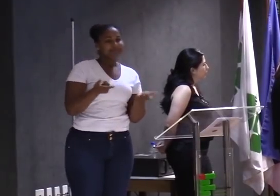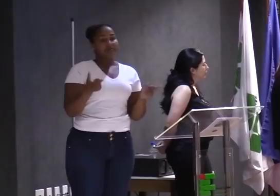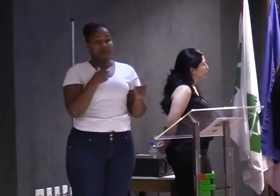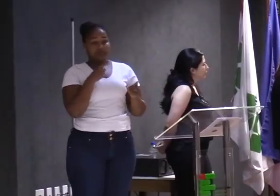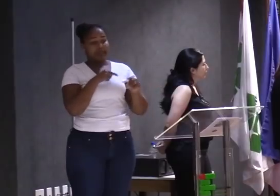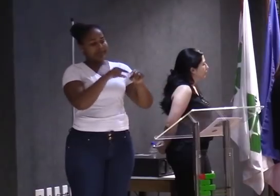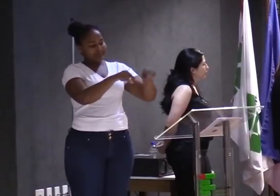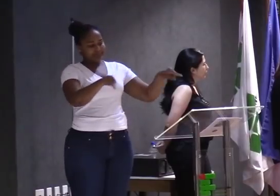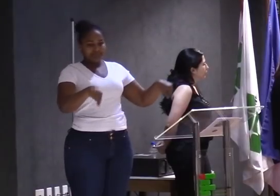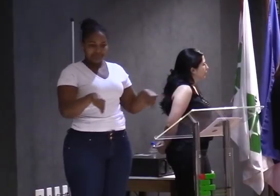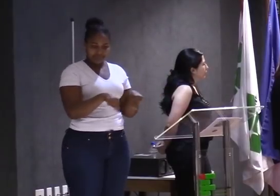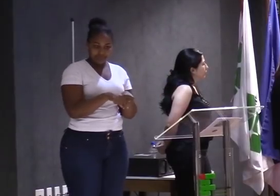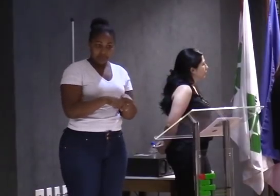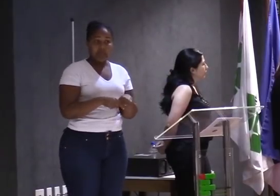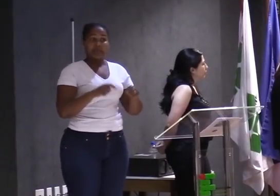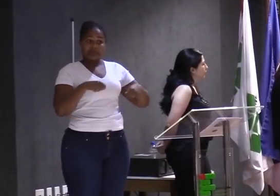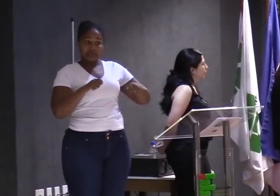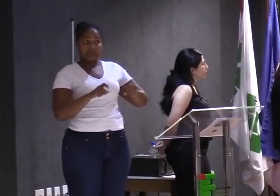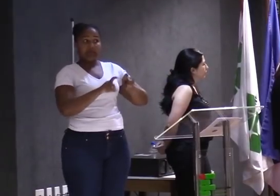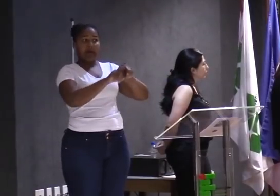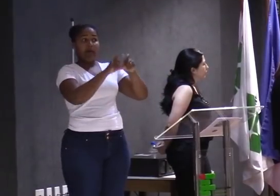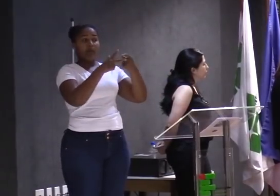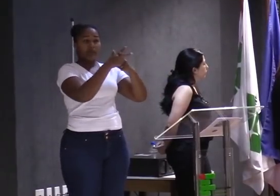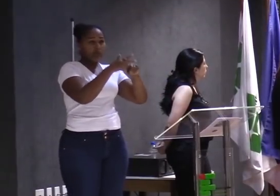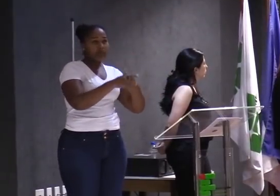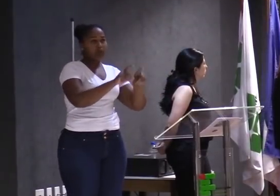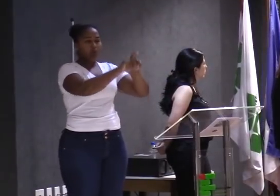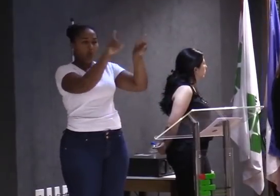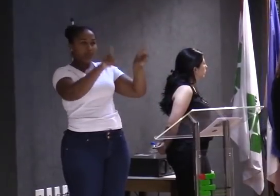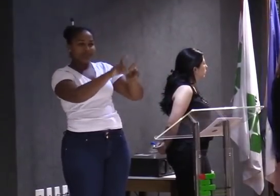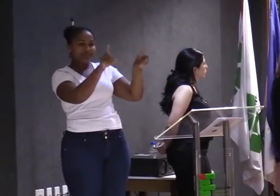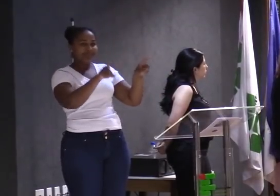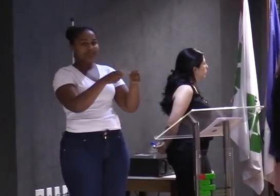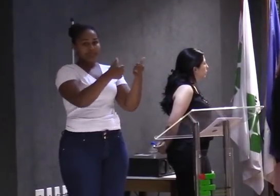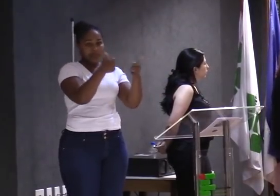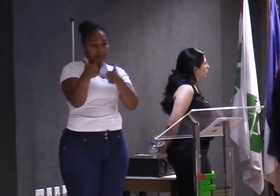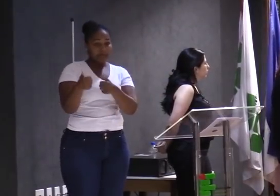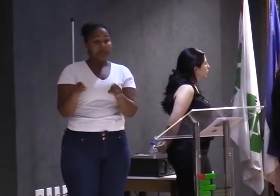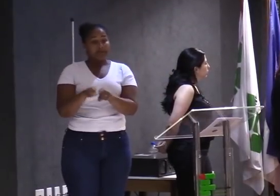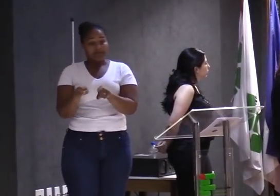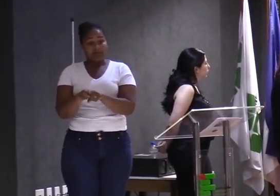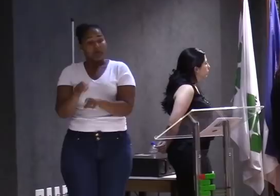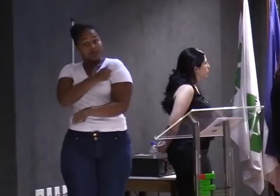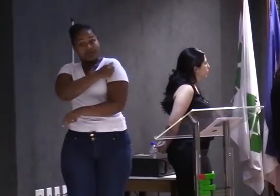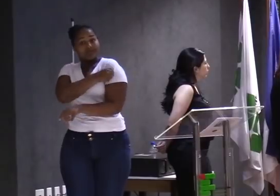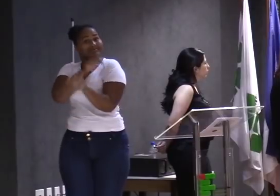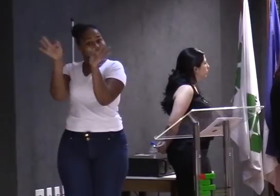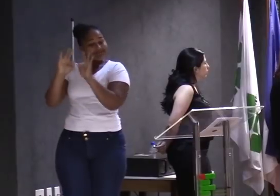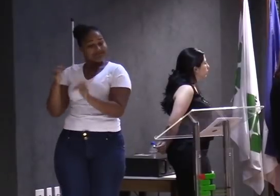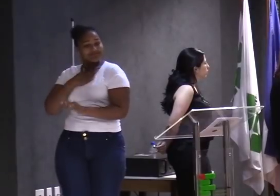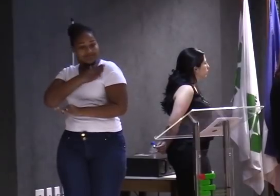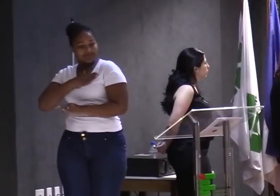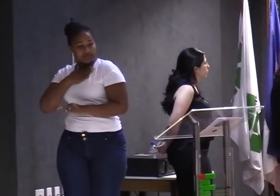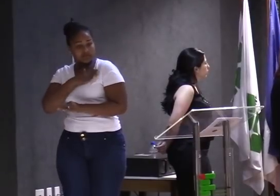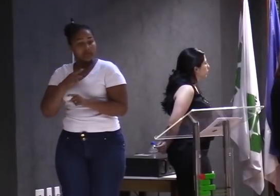de manutenção de computadores. Os alunos estão mais felizes porque a gente conseguiu implementar a prática,